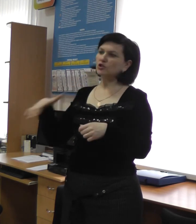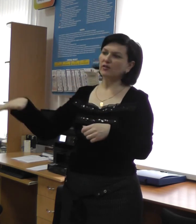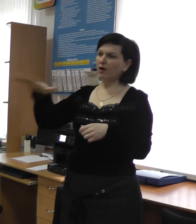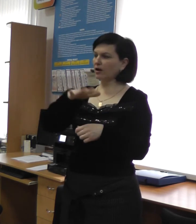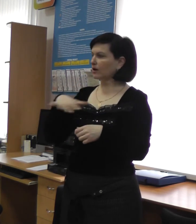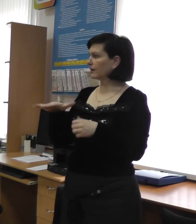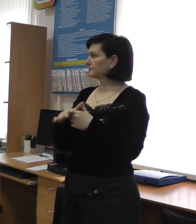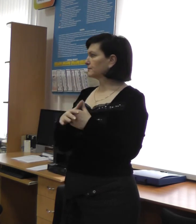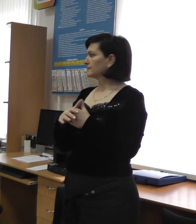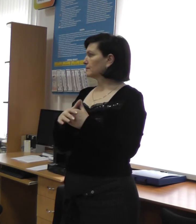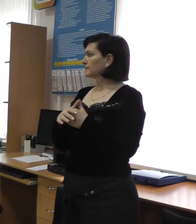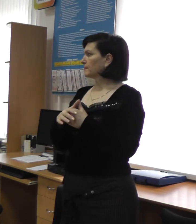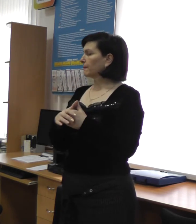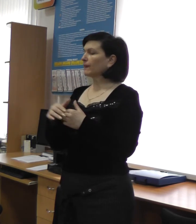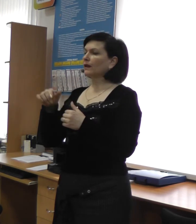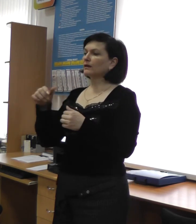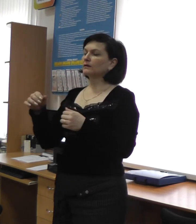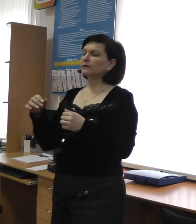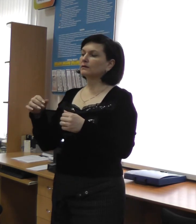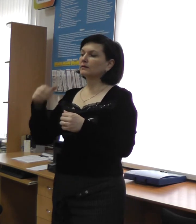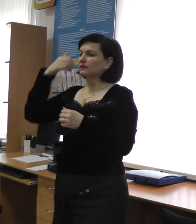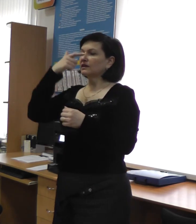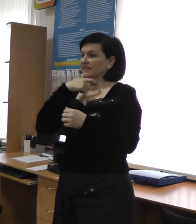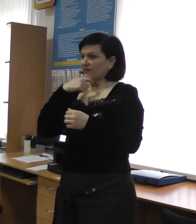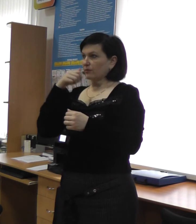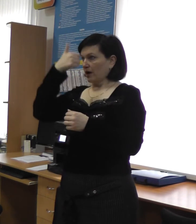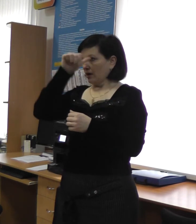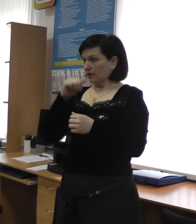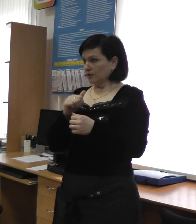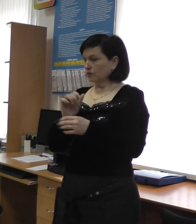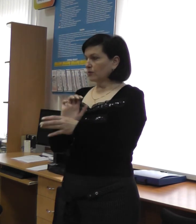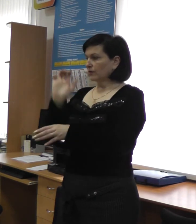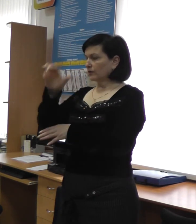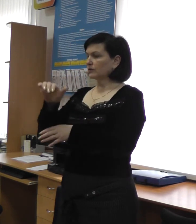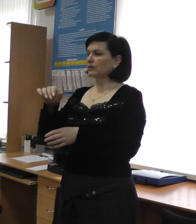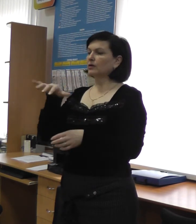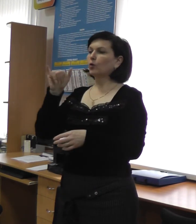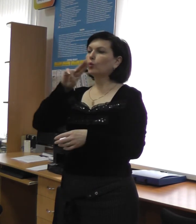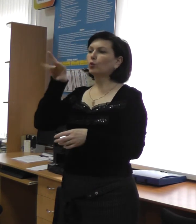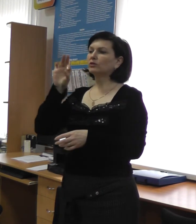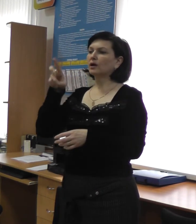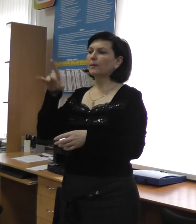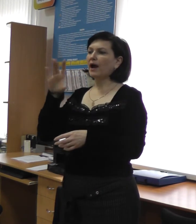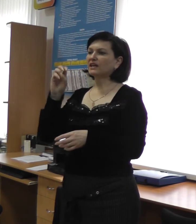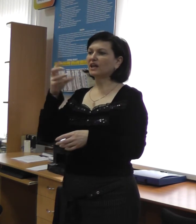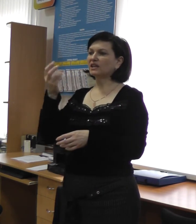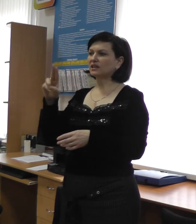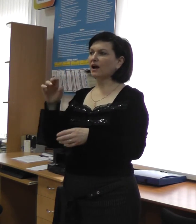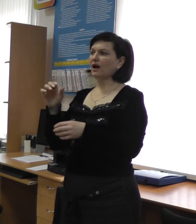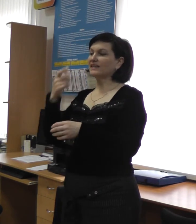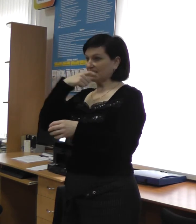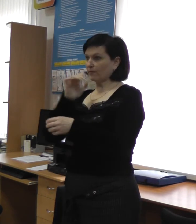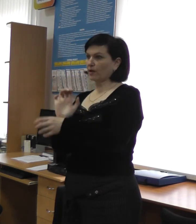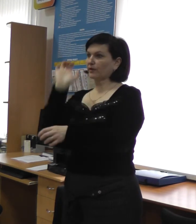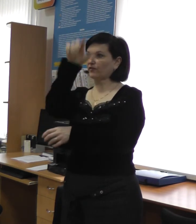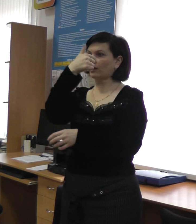В номенклатуре экспорта товаров из Ставрополя в Грецию преобладают минеральные удобрения и также